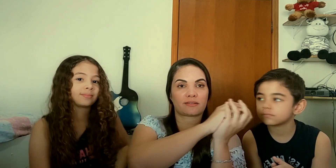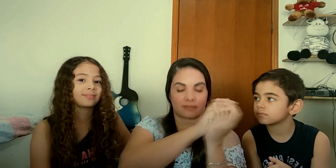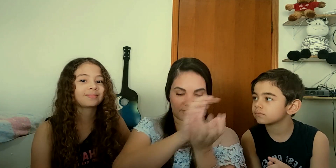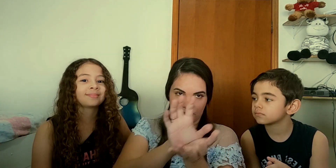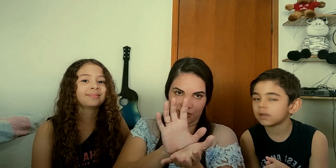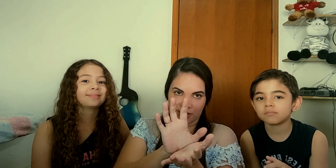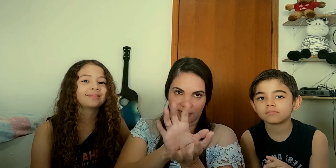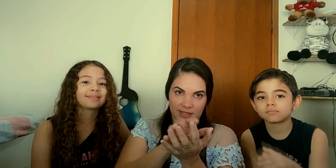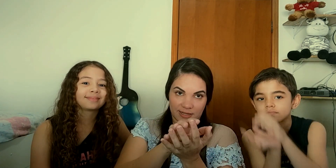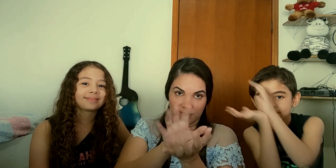Jacaré. Jacaré.